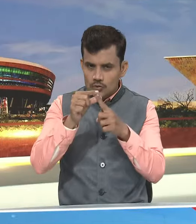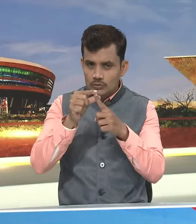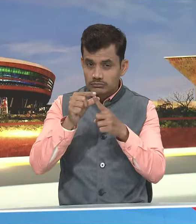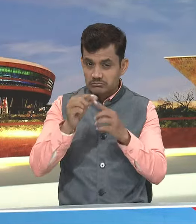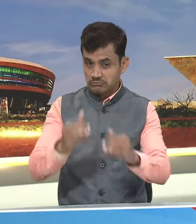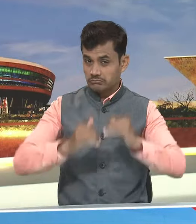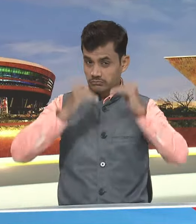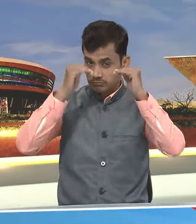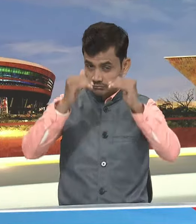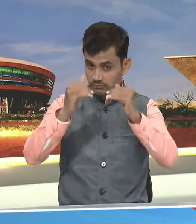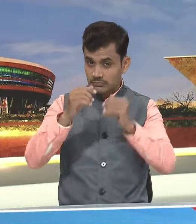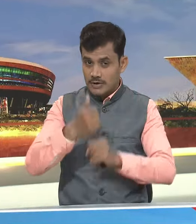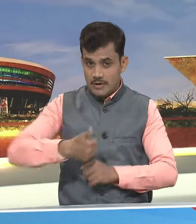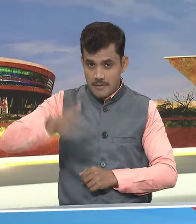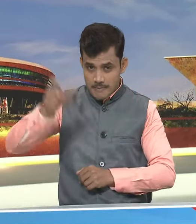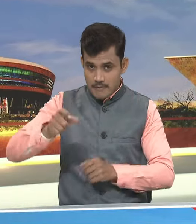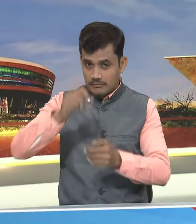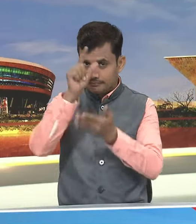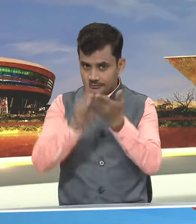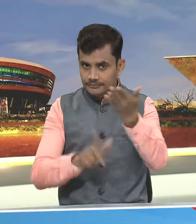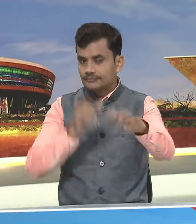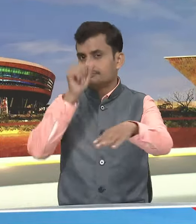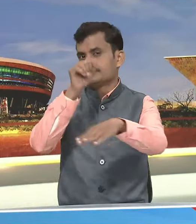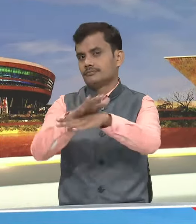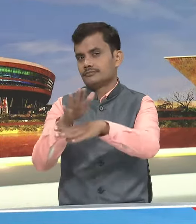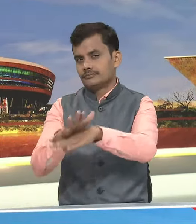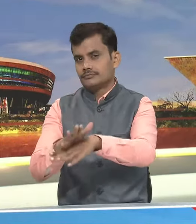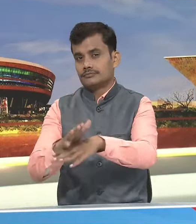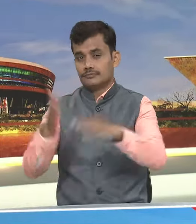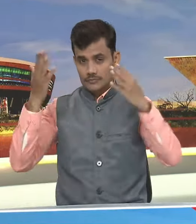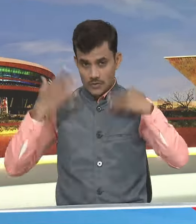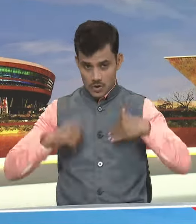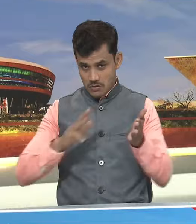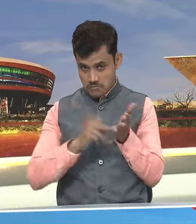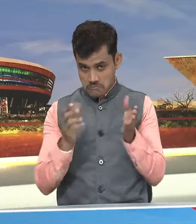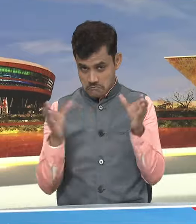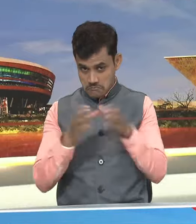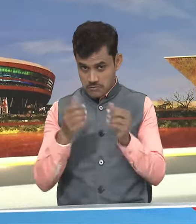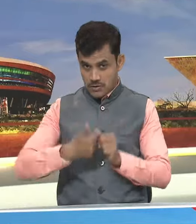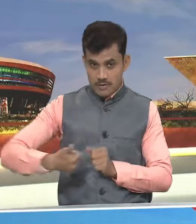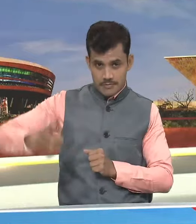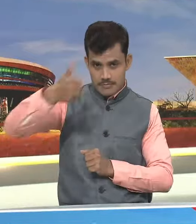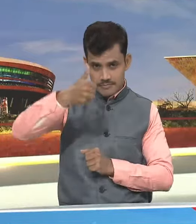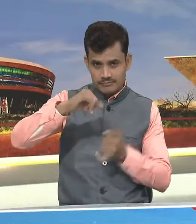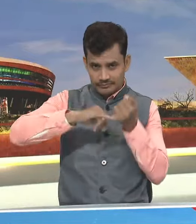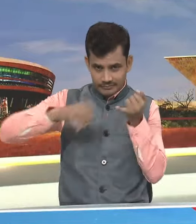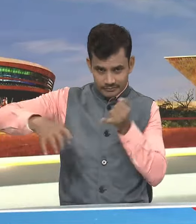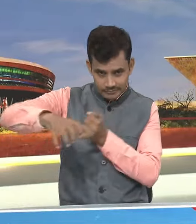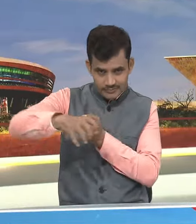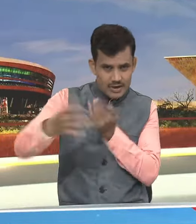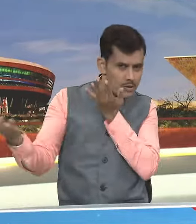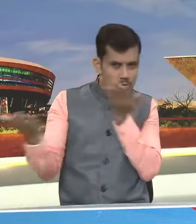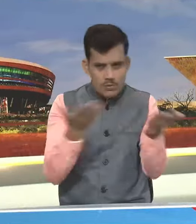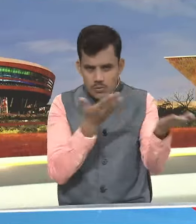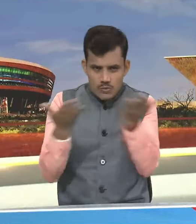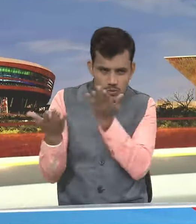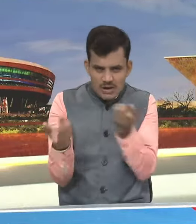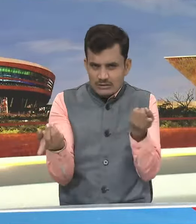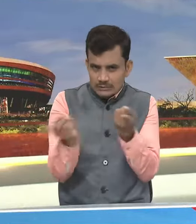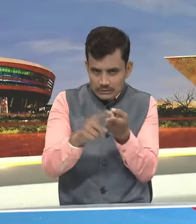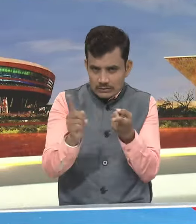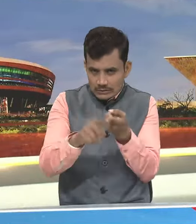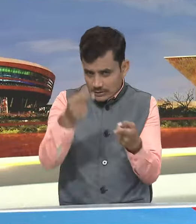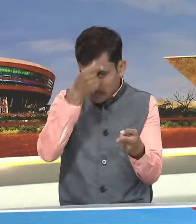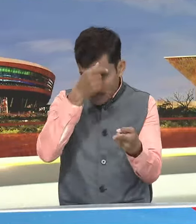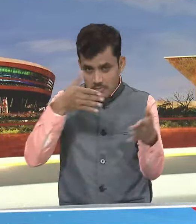के मुख्य सचिव को पत्र लिखा है स्वास्थ्य महानिदेशक ने इन राज्यों को वायु प्रदूषण से होने वाले